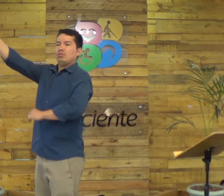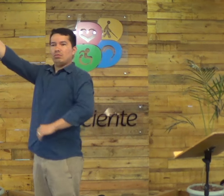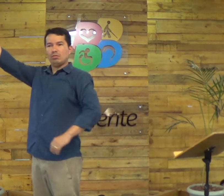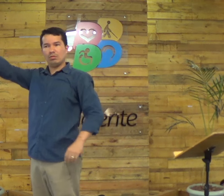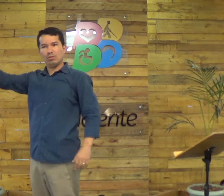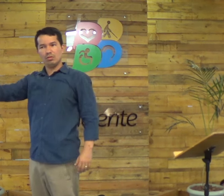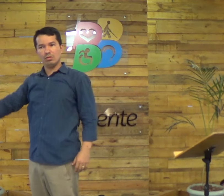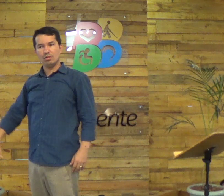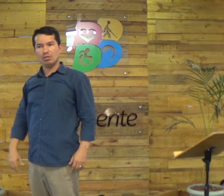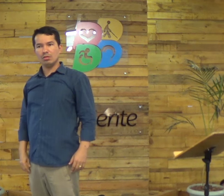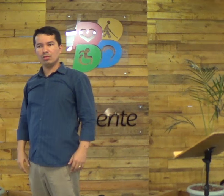embora,